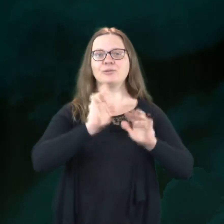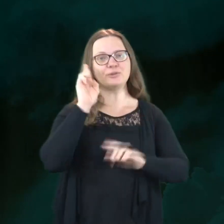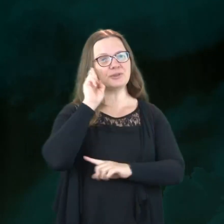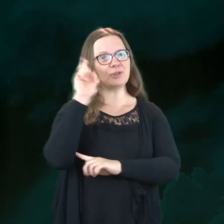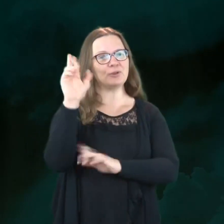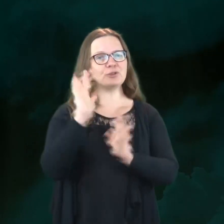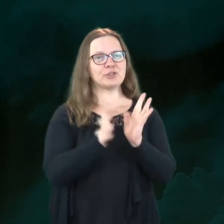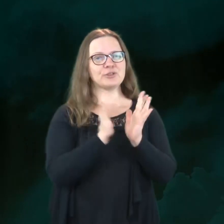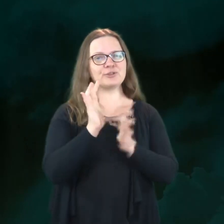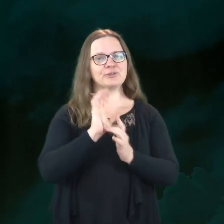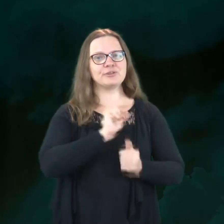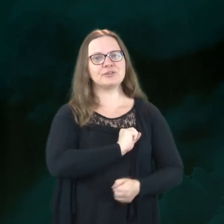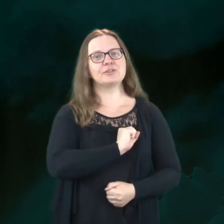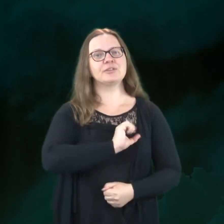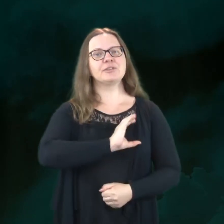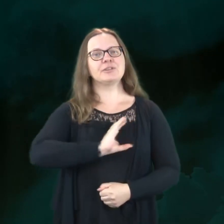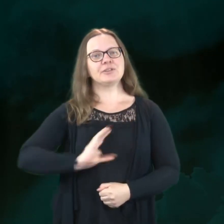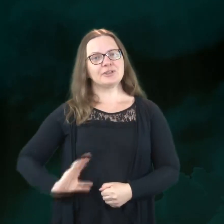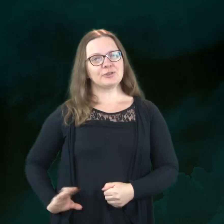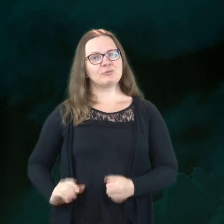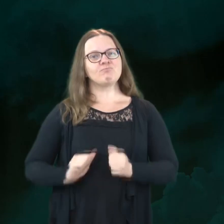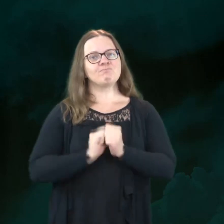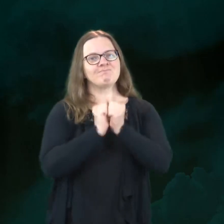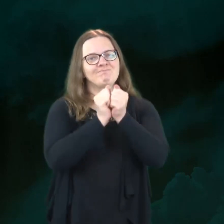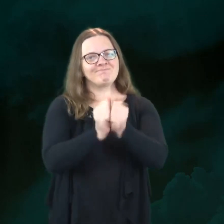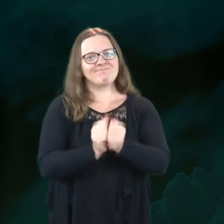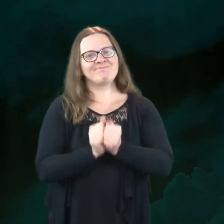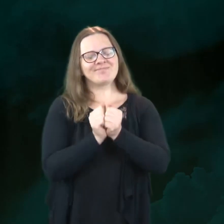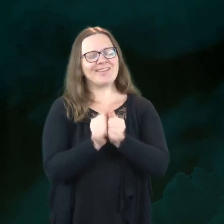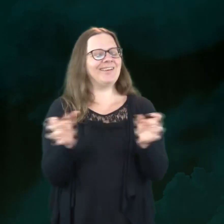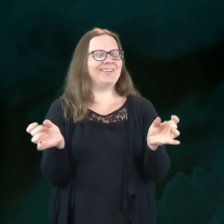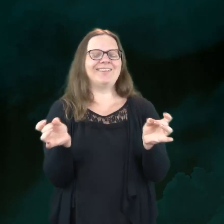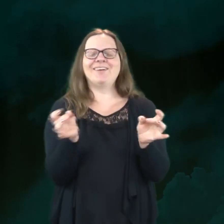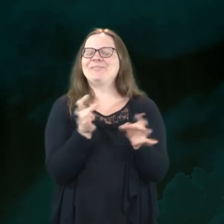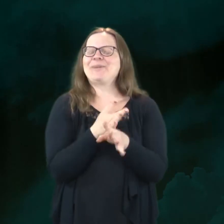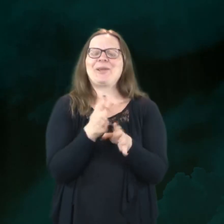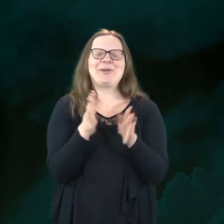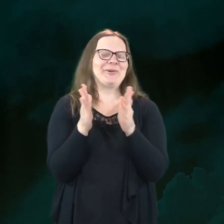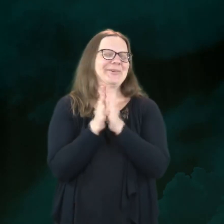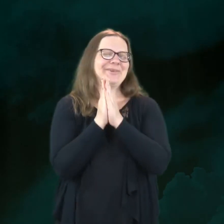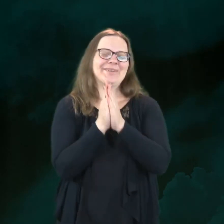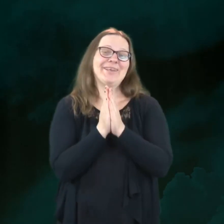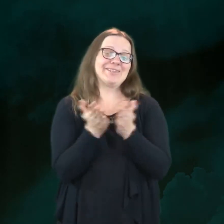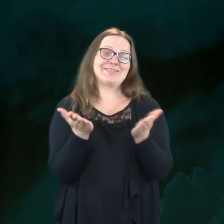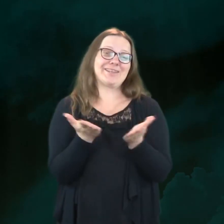convosco. Amém! Irmãos, terminei, já fiz a oração aqui.